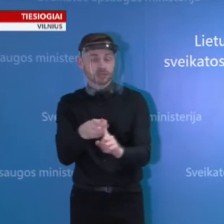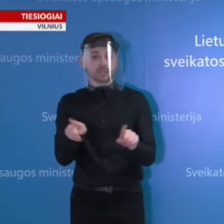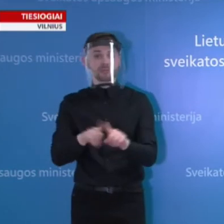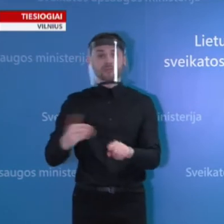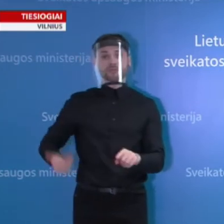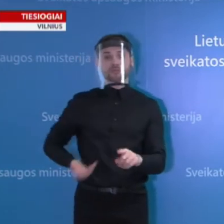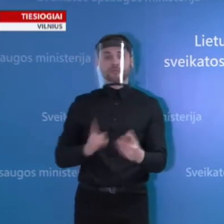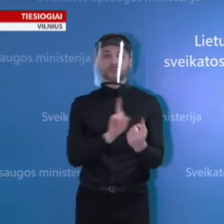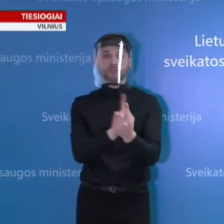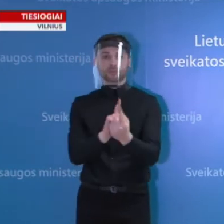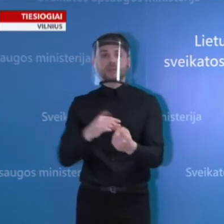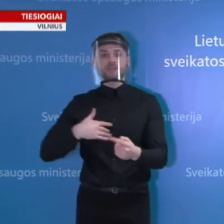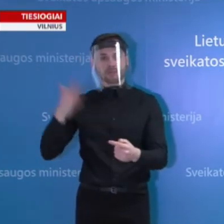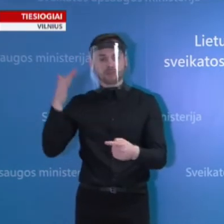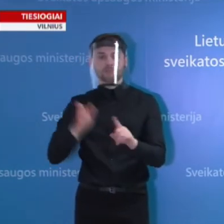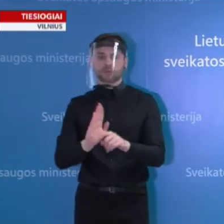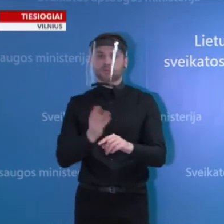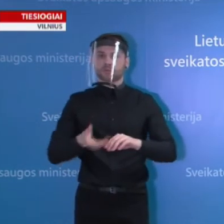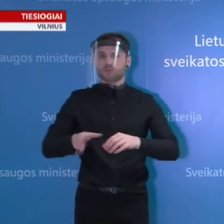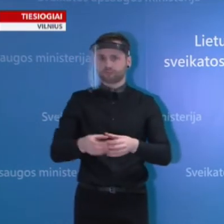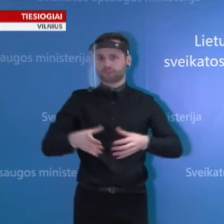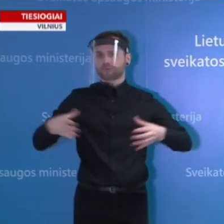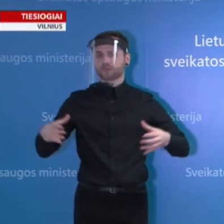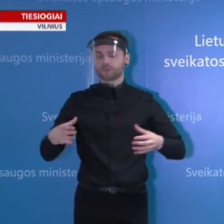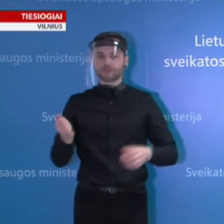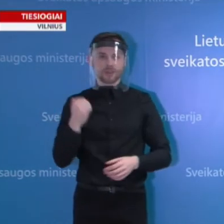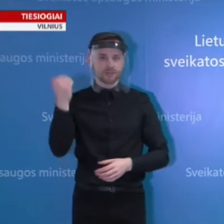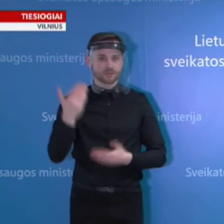sąlytį turėjusių asmenų bus daugiau. Tai ačiū.